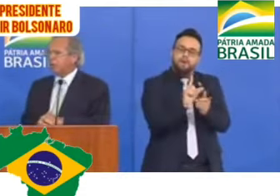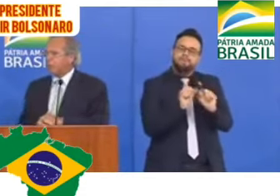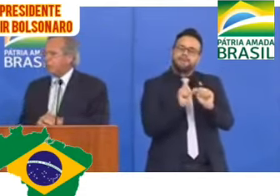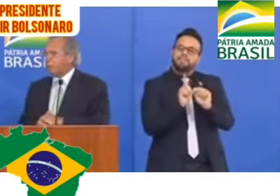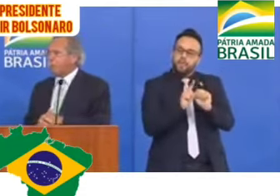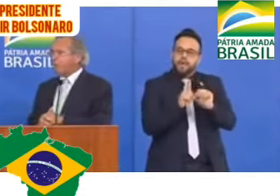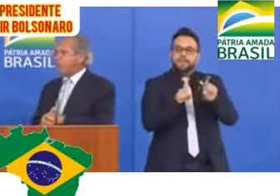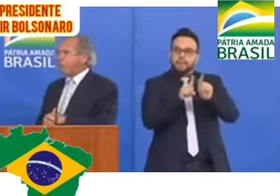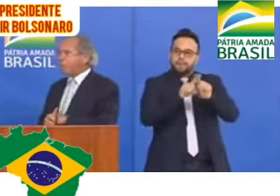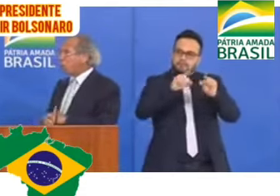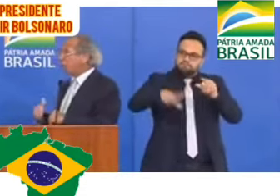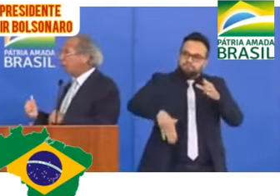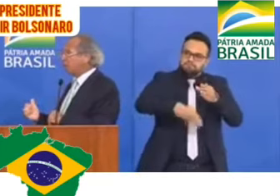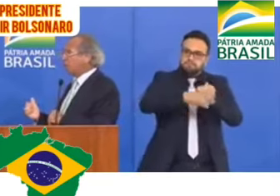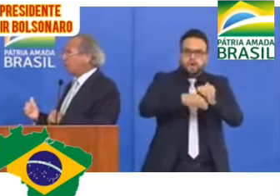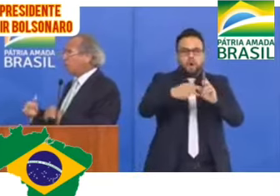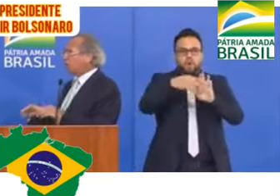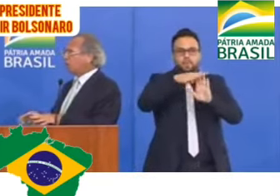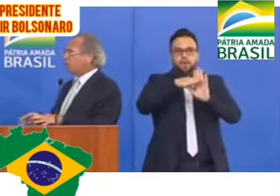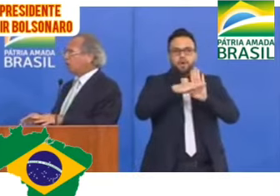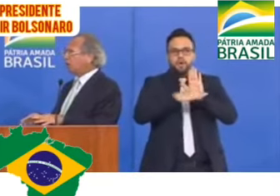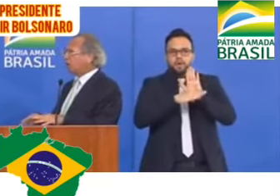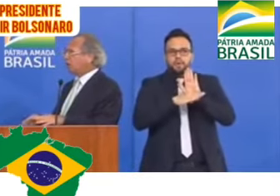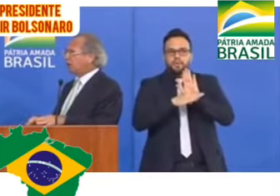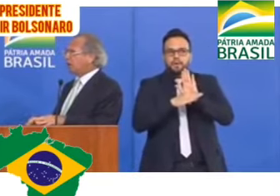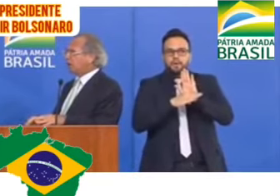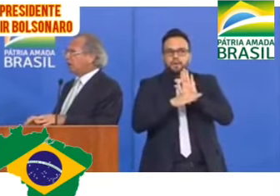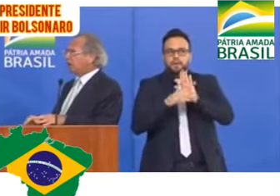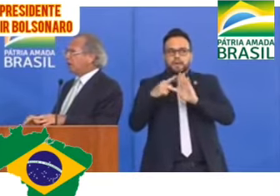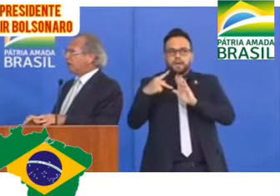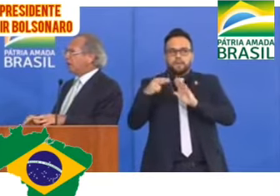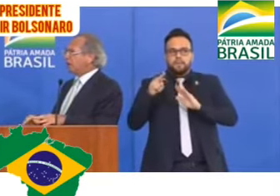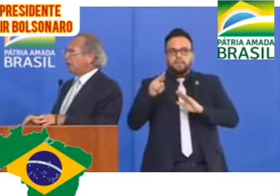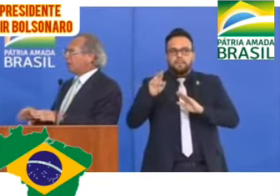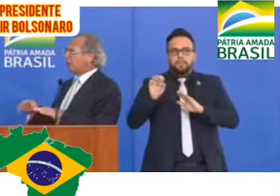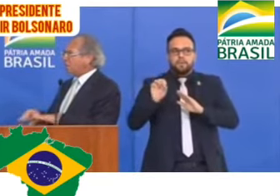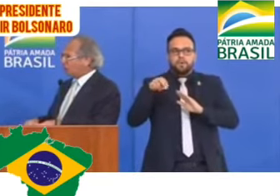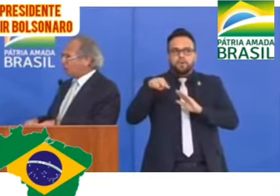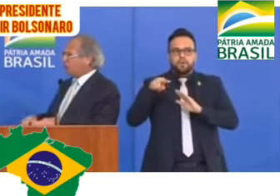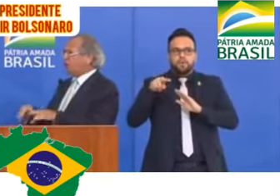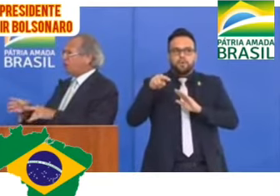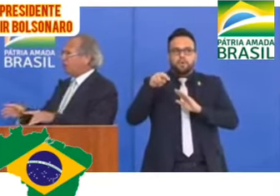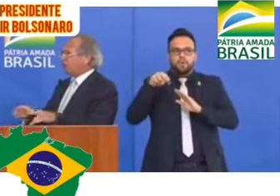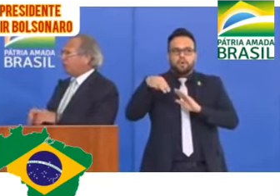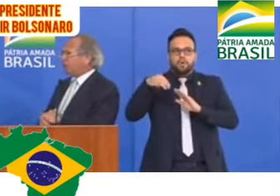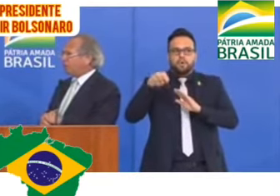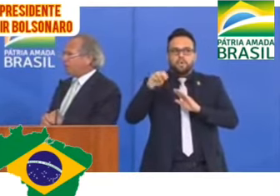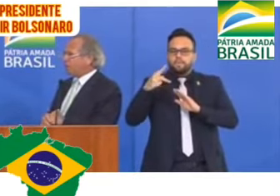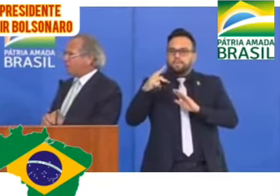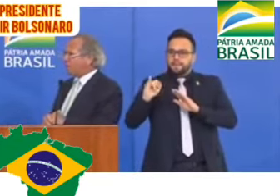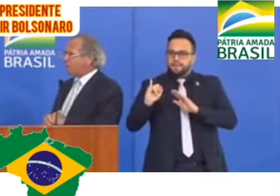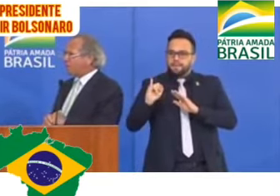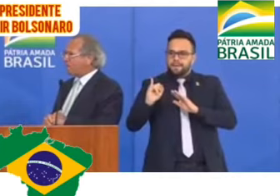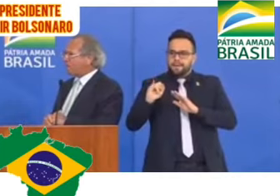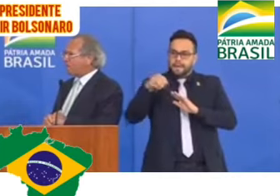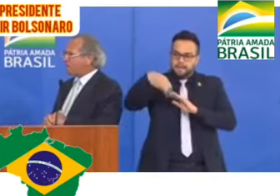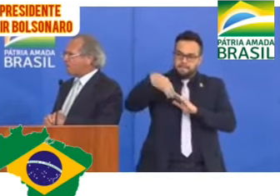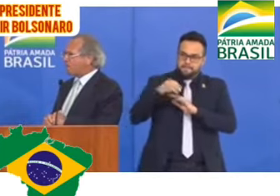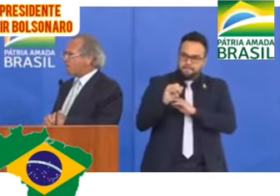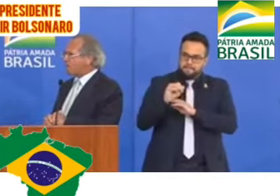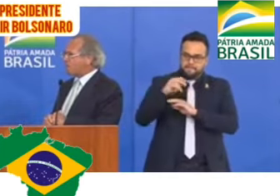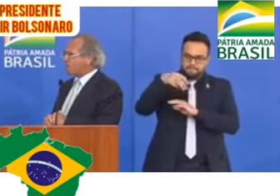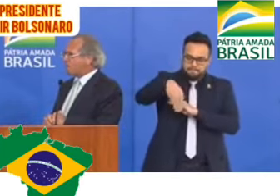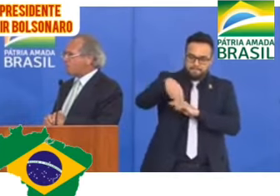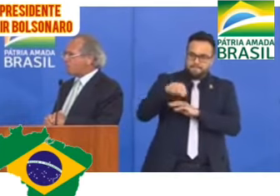adicionar também o Pronamp, que é o outro programa que chega para micro e pequena e média.